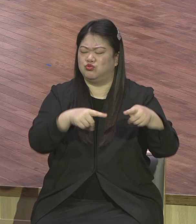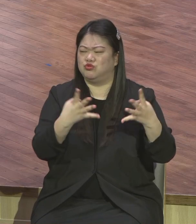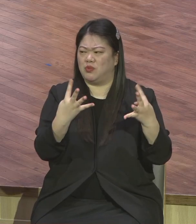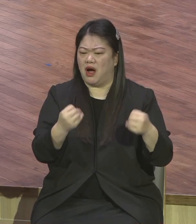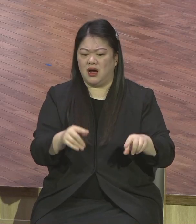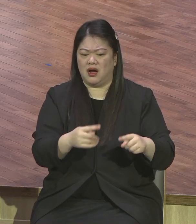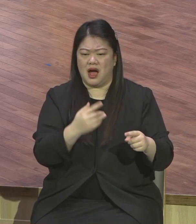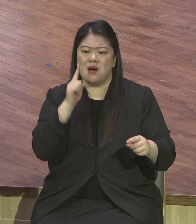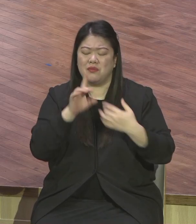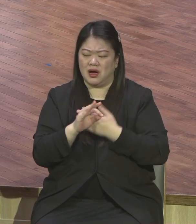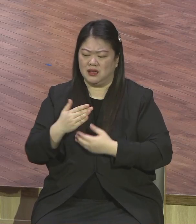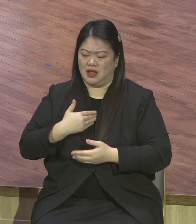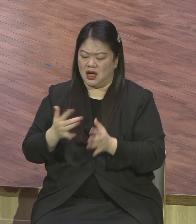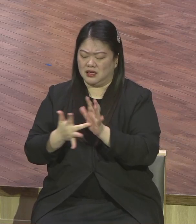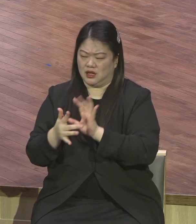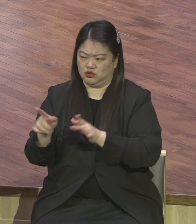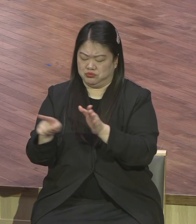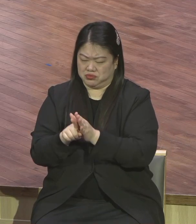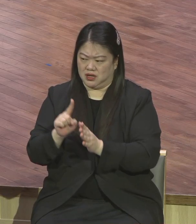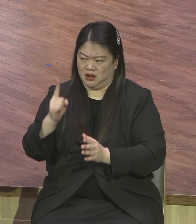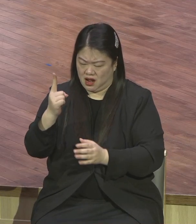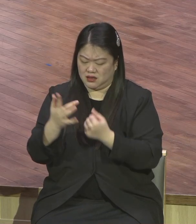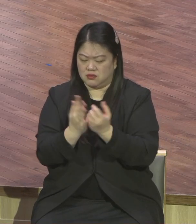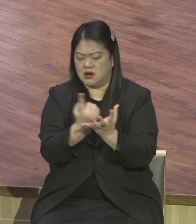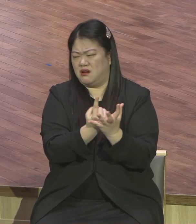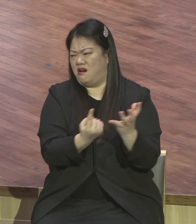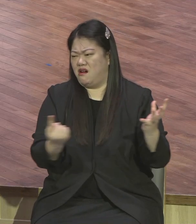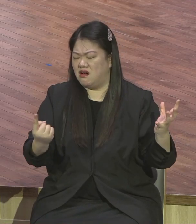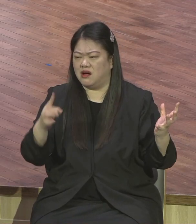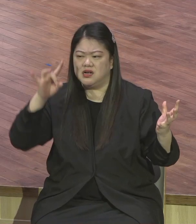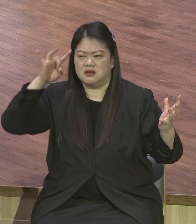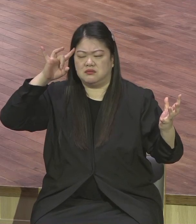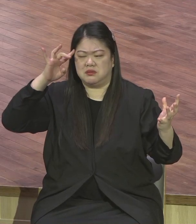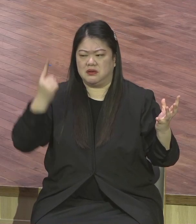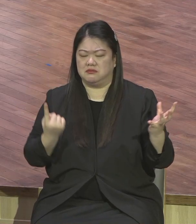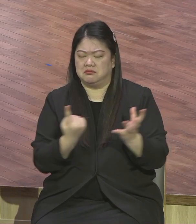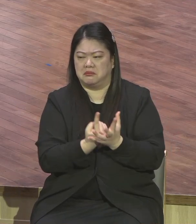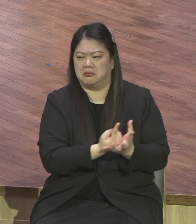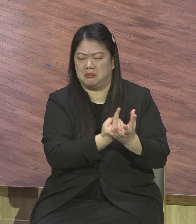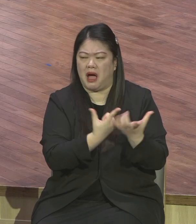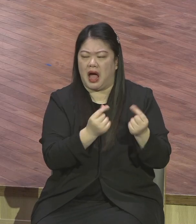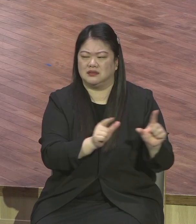맛을 잃었어. 소금이 맛을 잃어. 사람들이 막 밟혀.